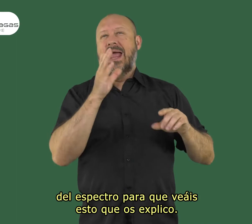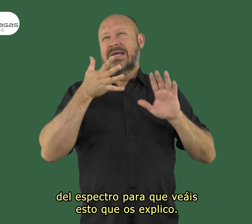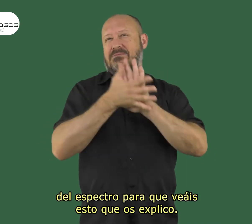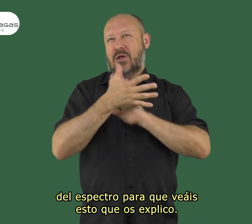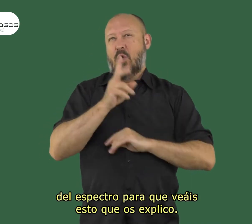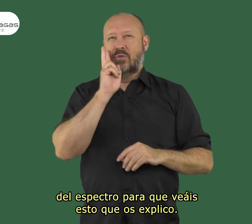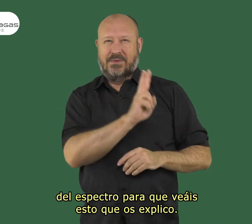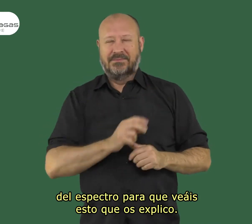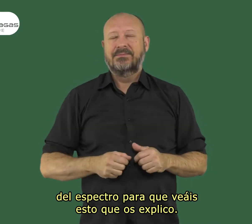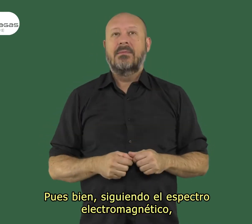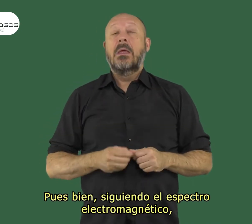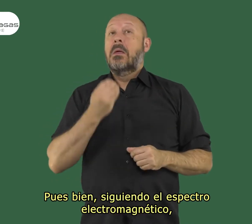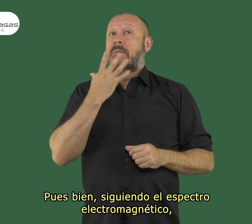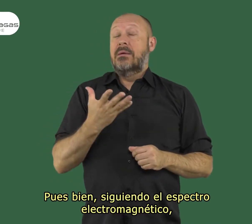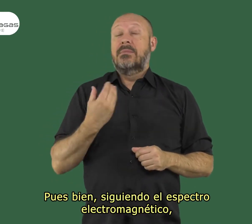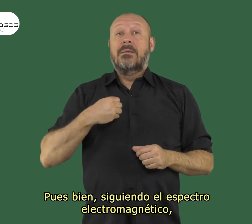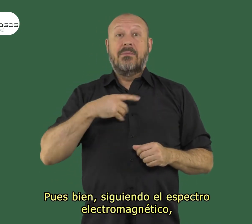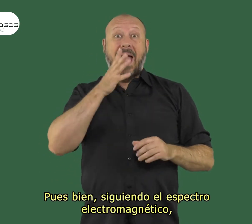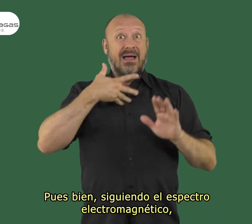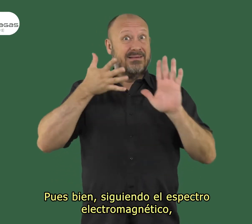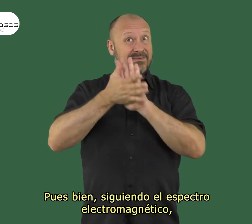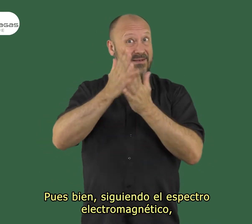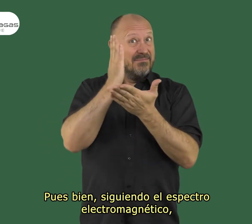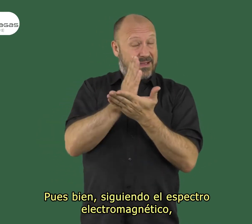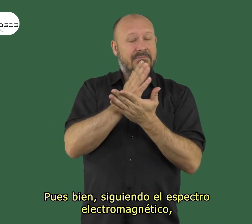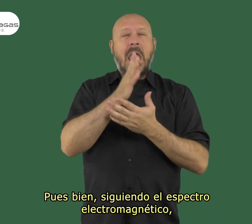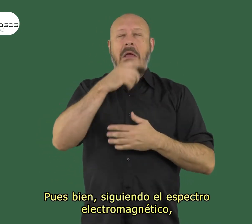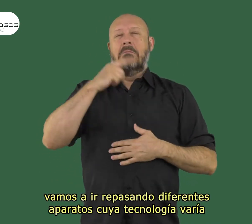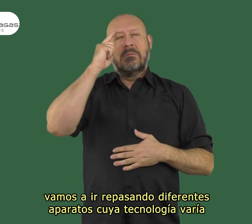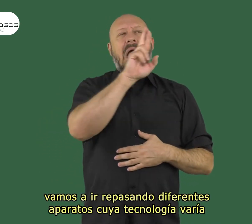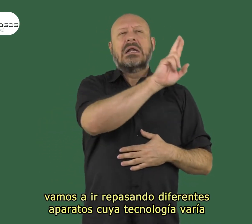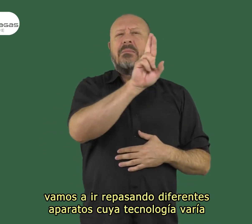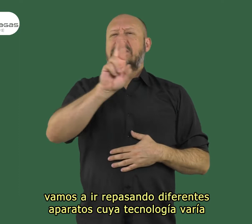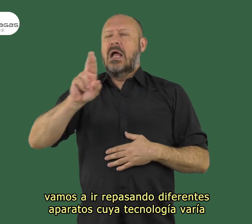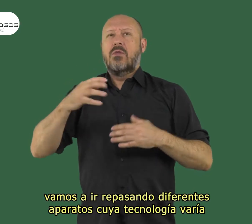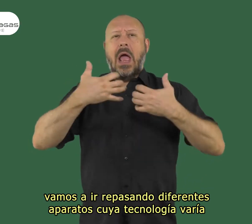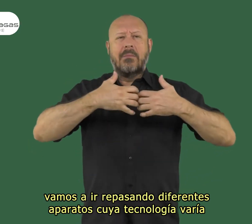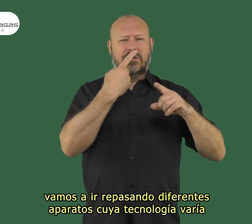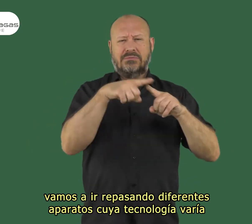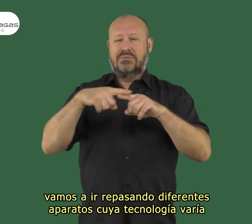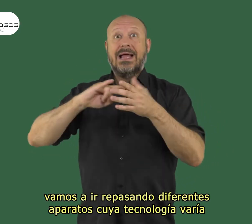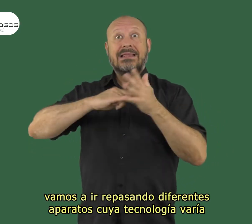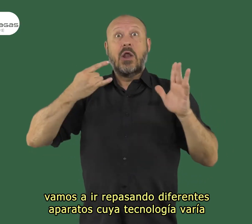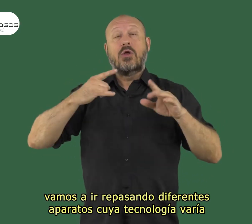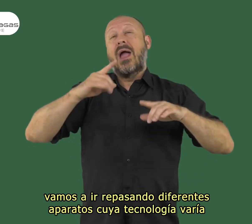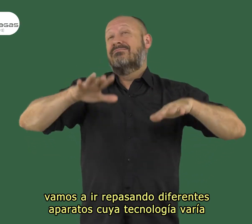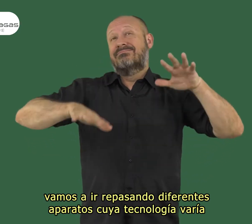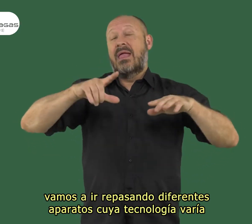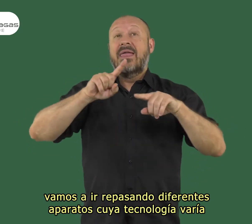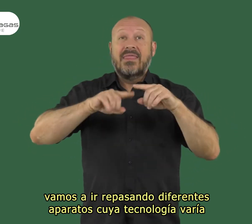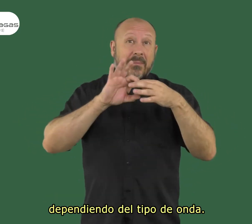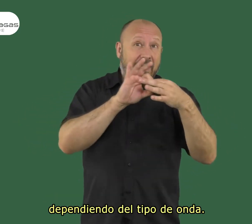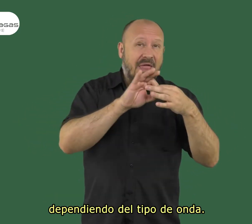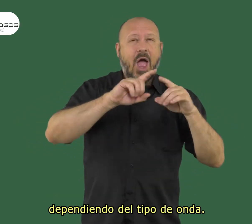que veáis esto que os explico. Pues bien, siguiendo el espectro electromagnético, vamos a ir repasando diferentes aparatos cuya